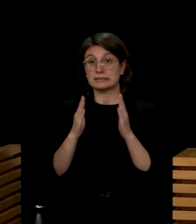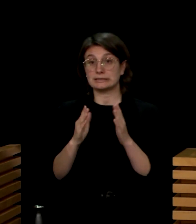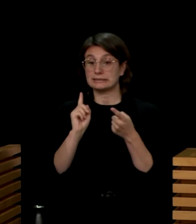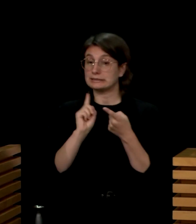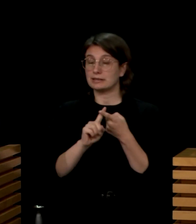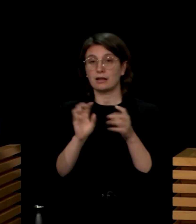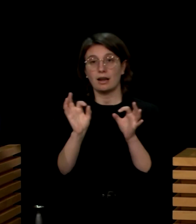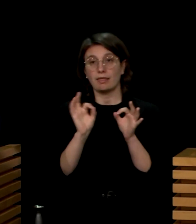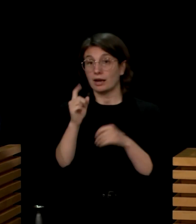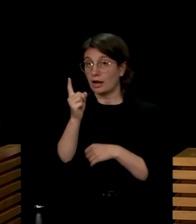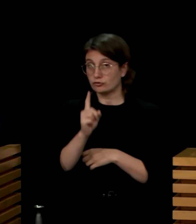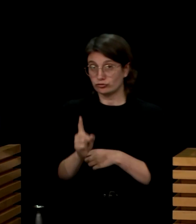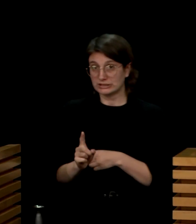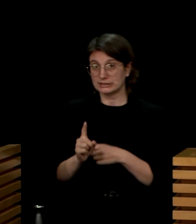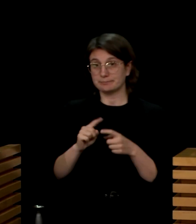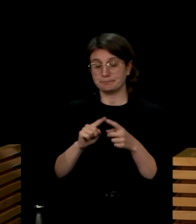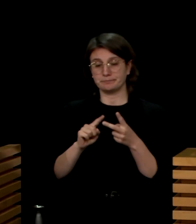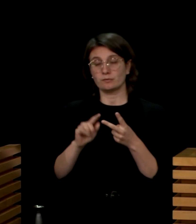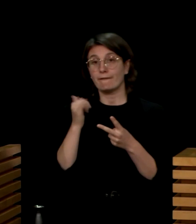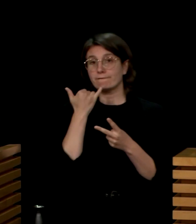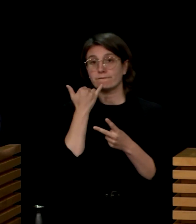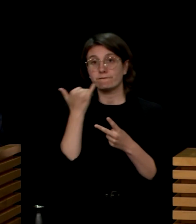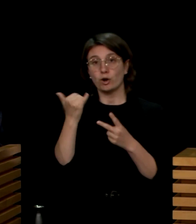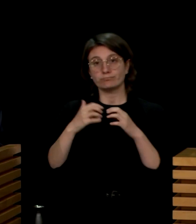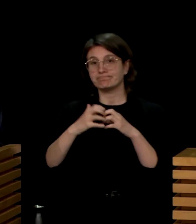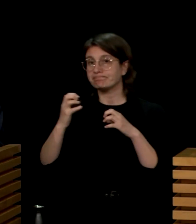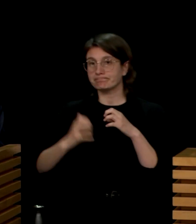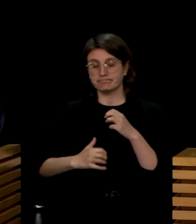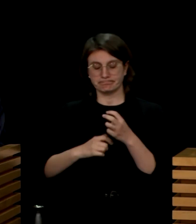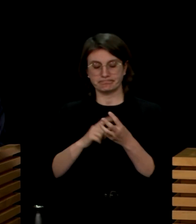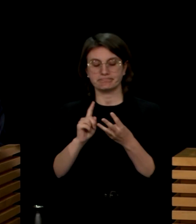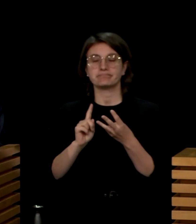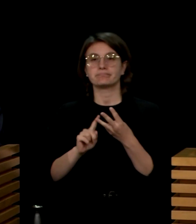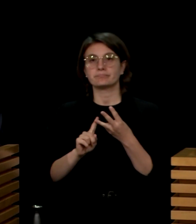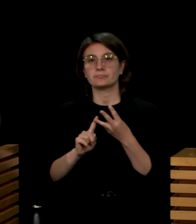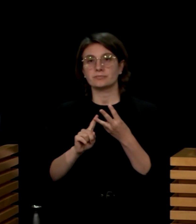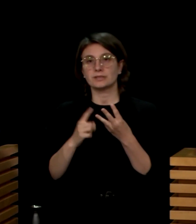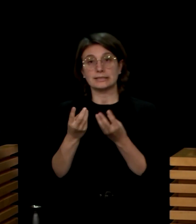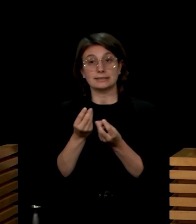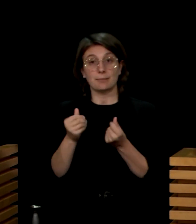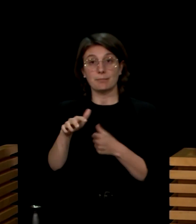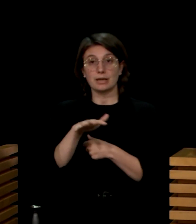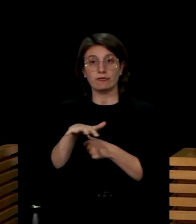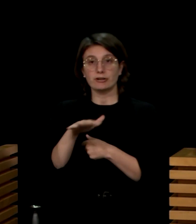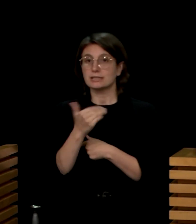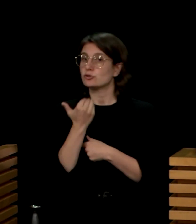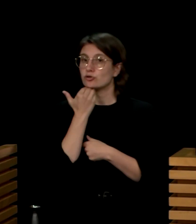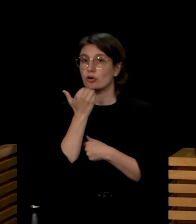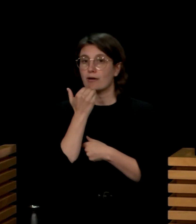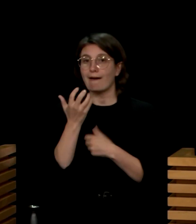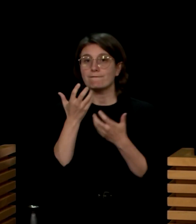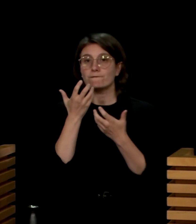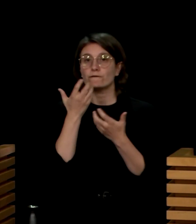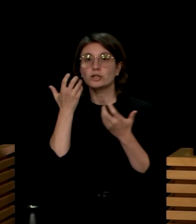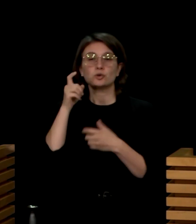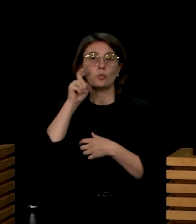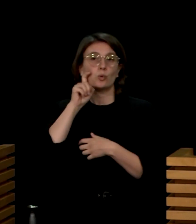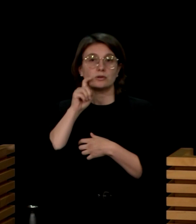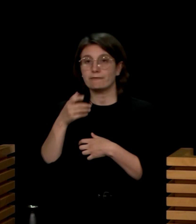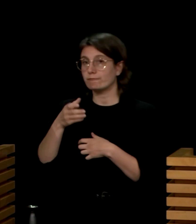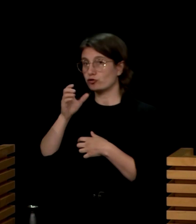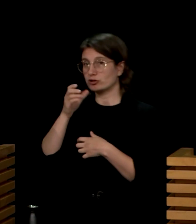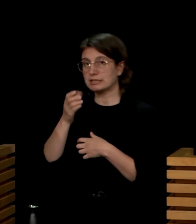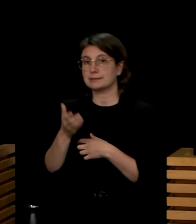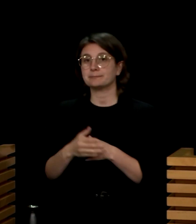Und nach wie vor gäbe es Störungen im Telekommunikationsnetz. Frischwasser sei knapp und einige Gebiete könnten